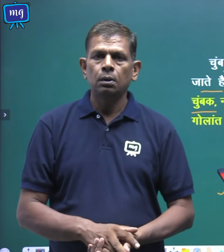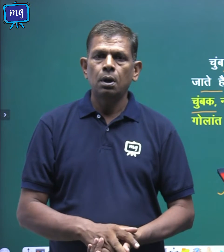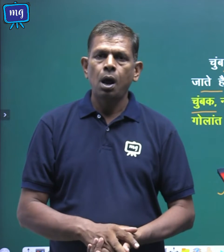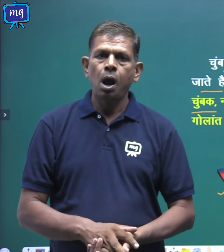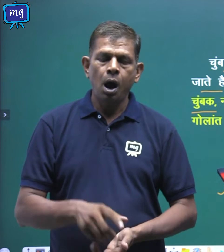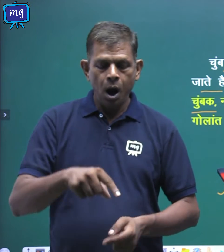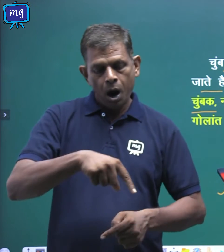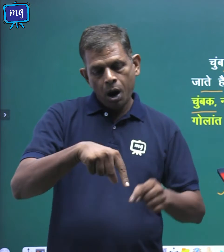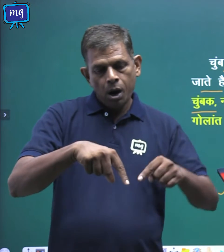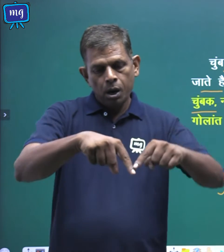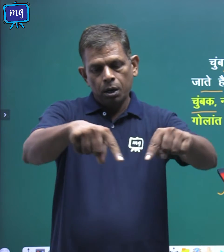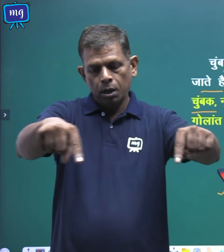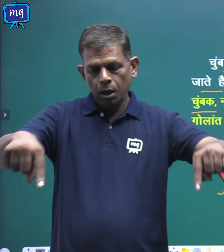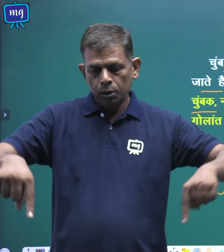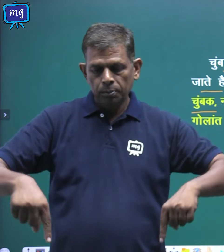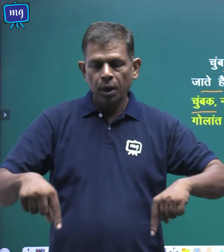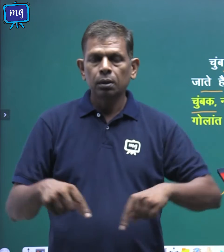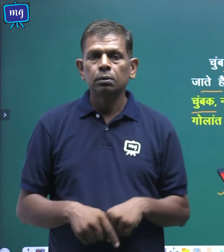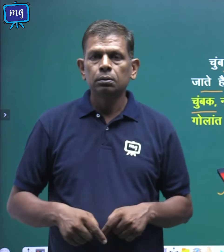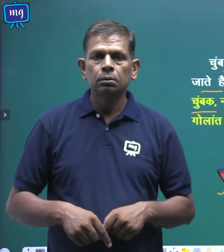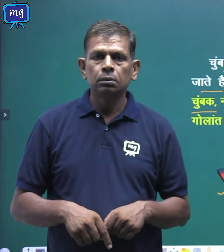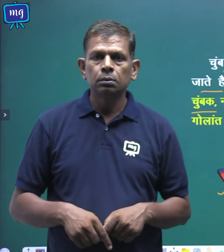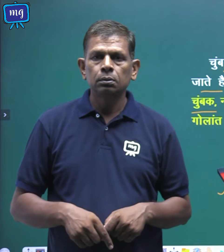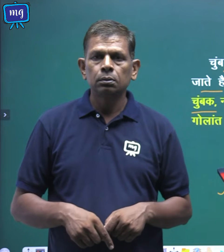नाल चुंबक,